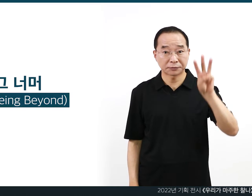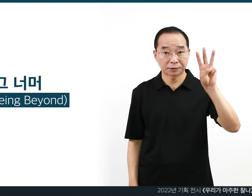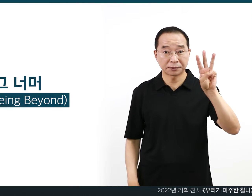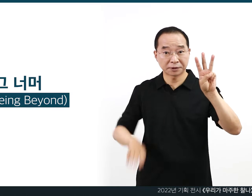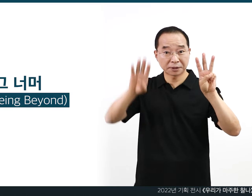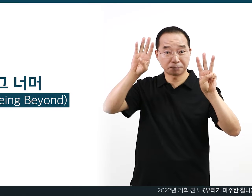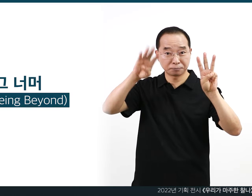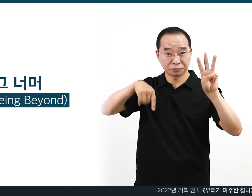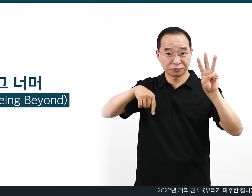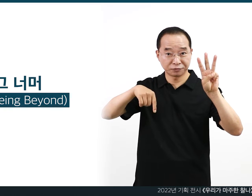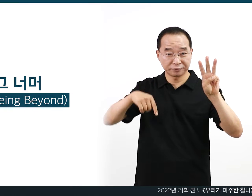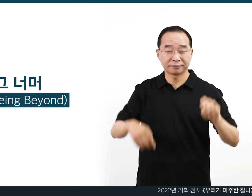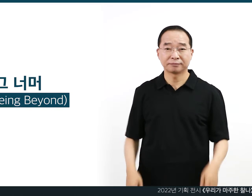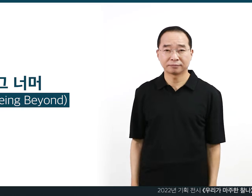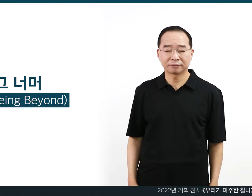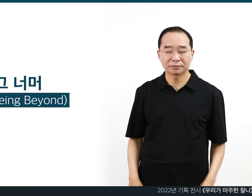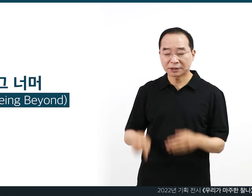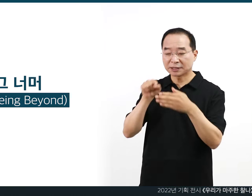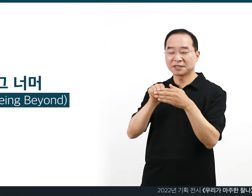(3부) 그 너머.